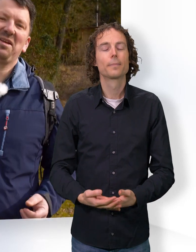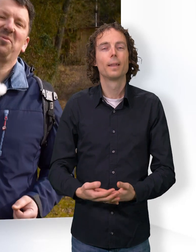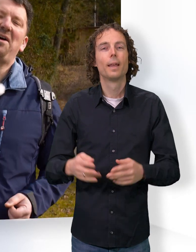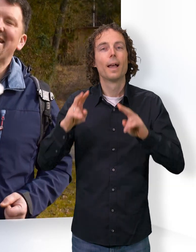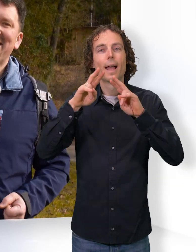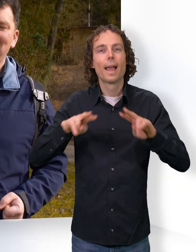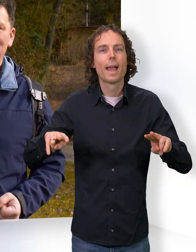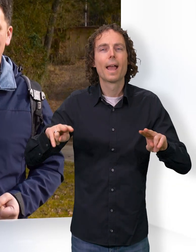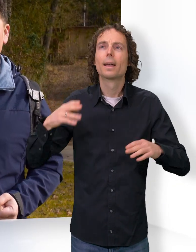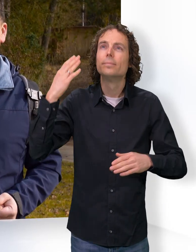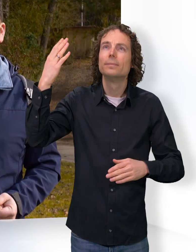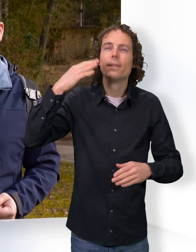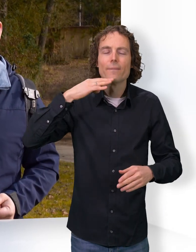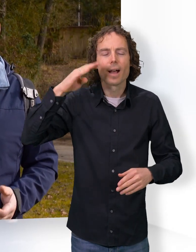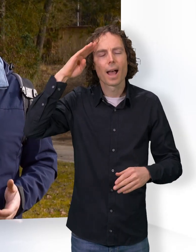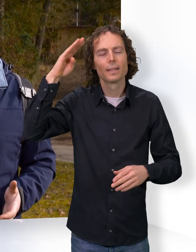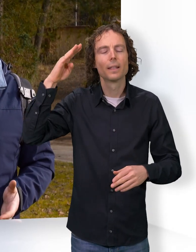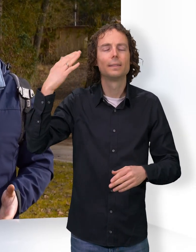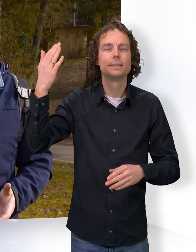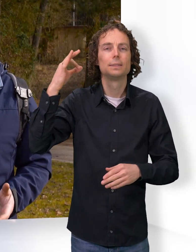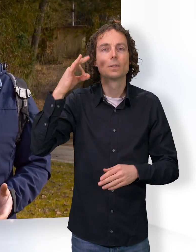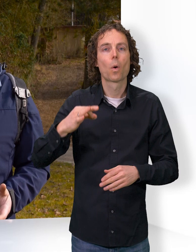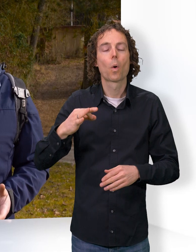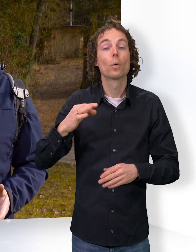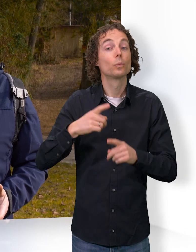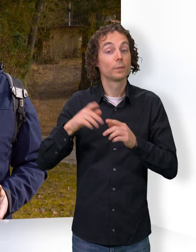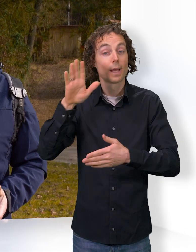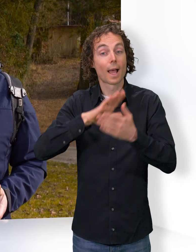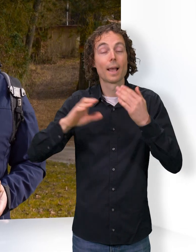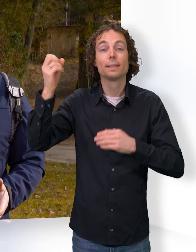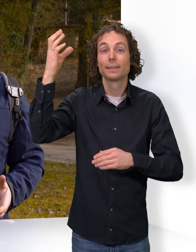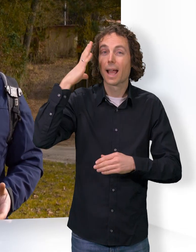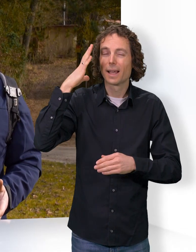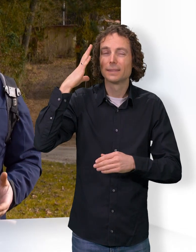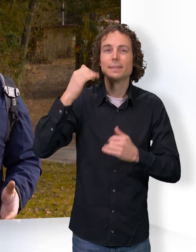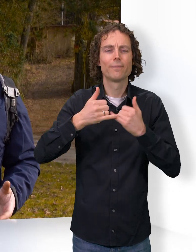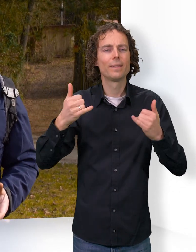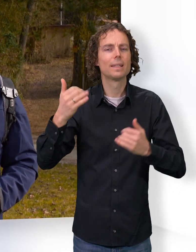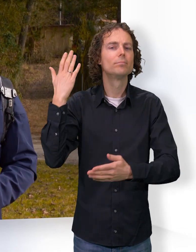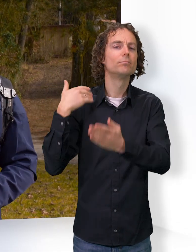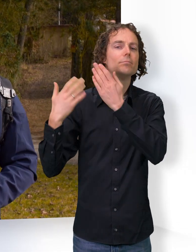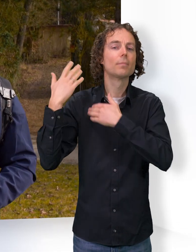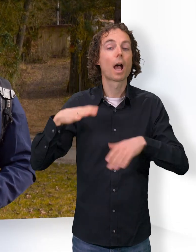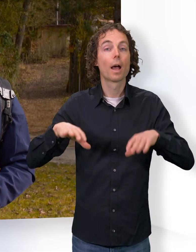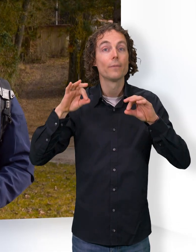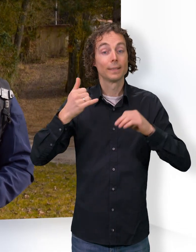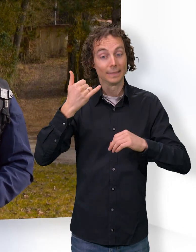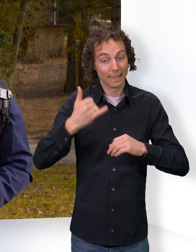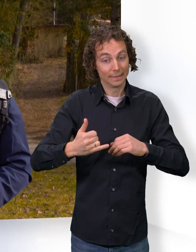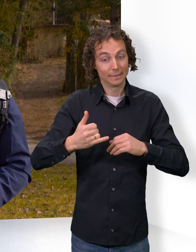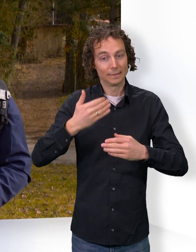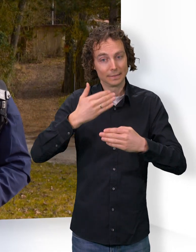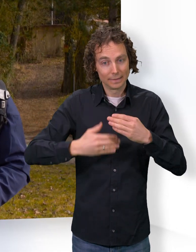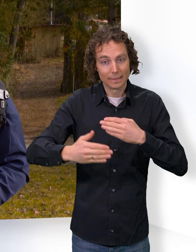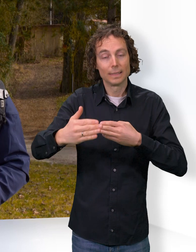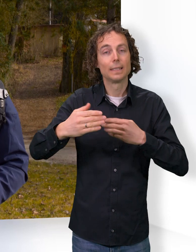Ehre sei dem Vater und dem Sohn und dem Heiligen Geist, wie es war im Anfang, jetzt und